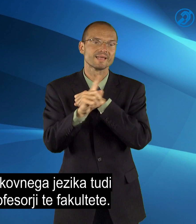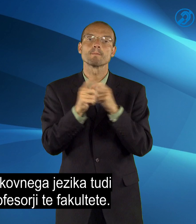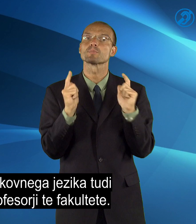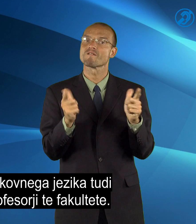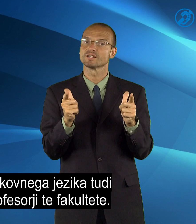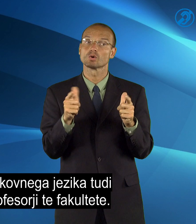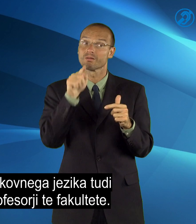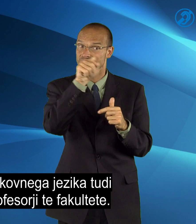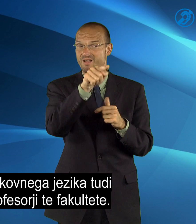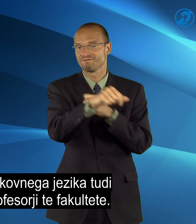fakultete.